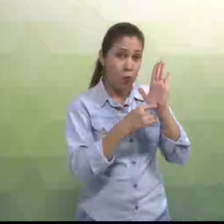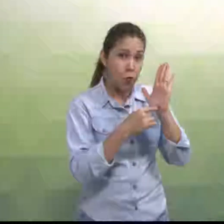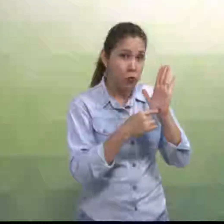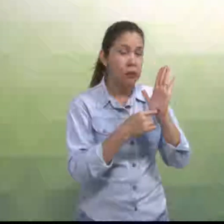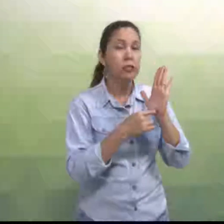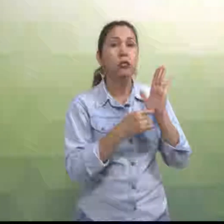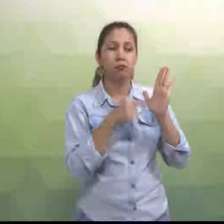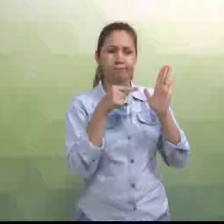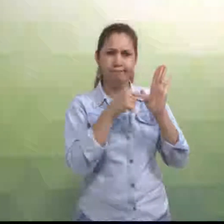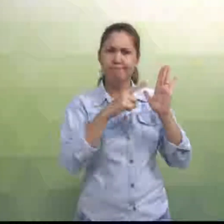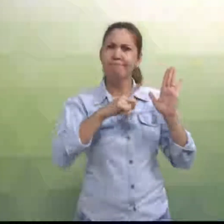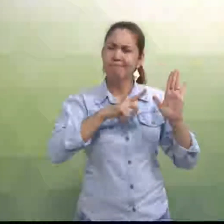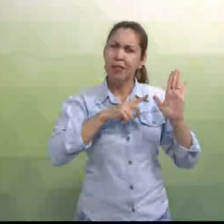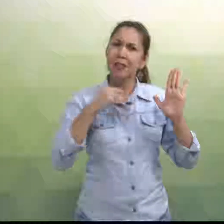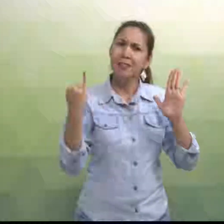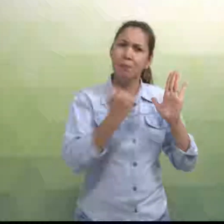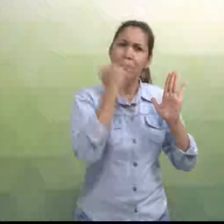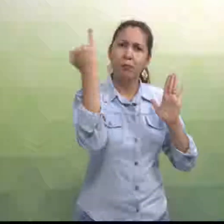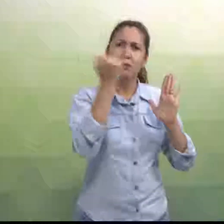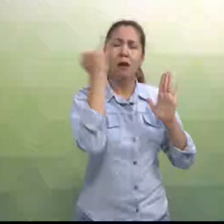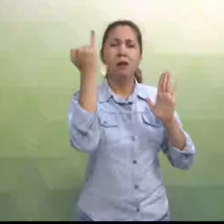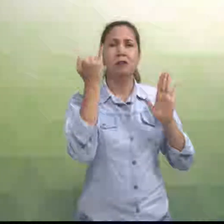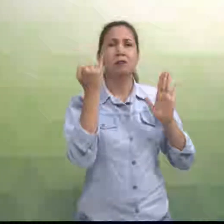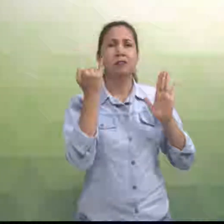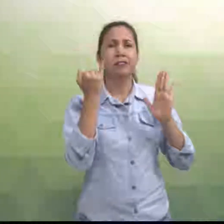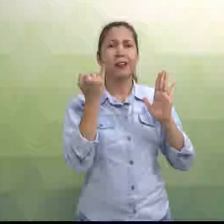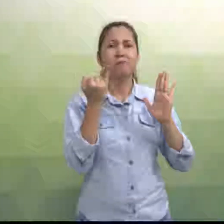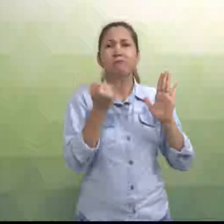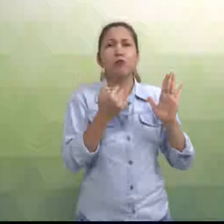O currículo é muito importante.